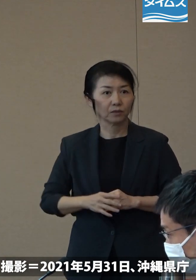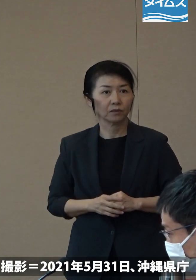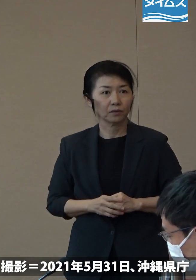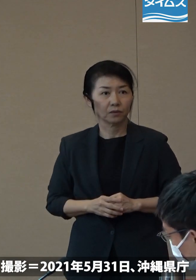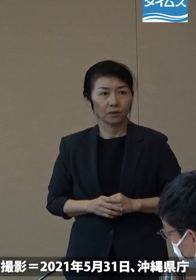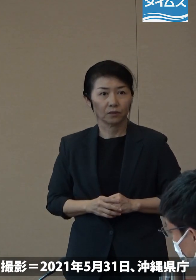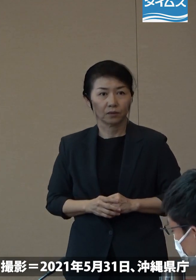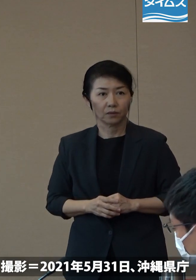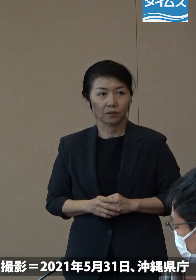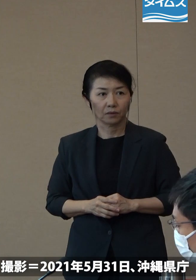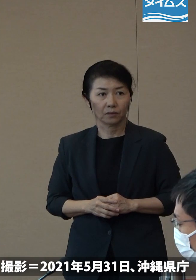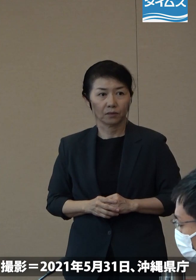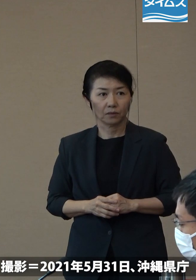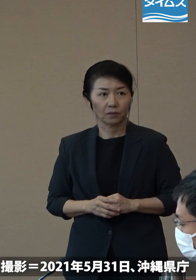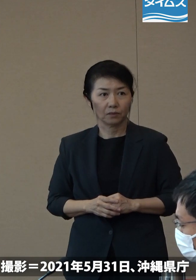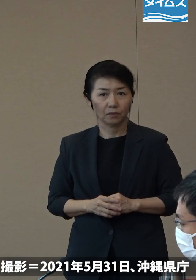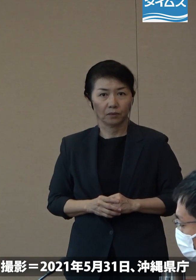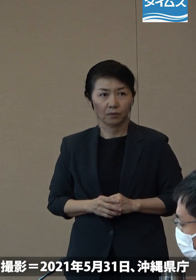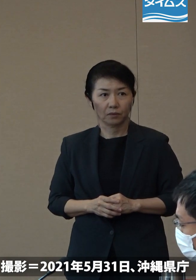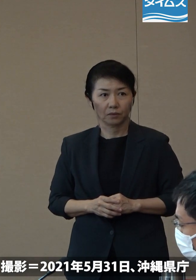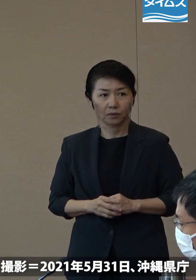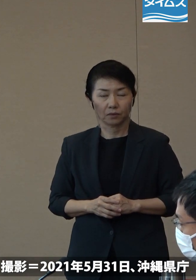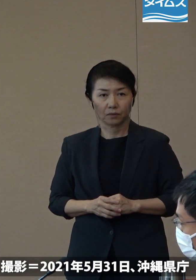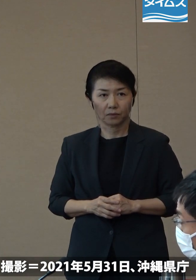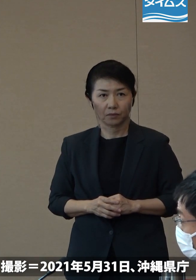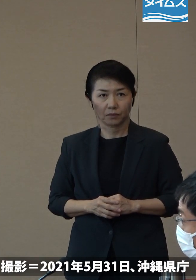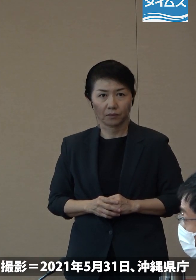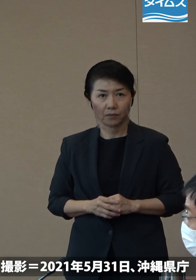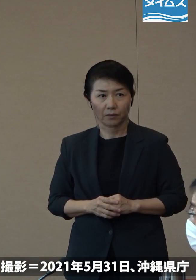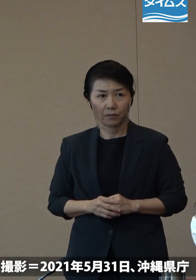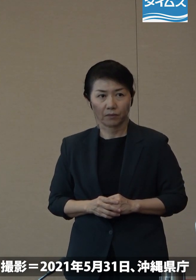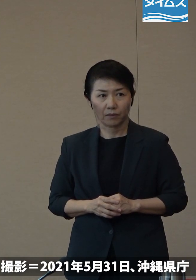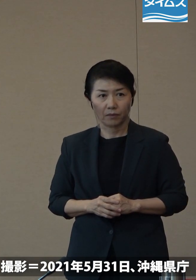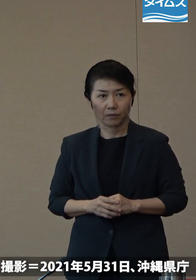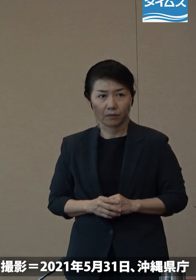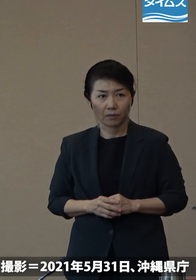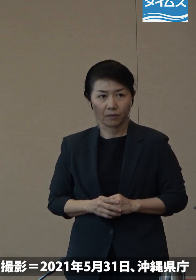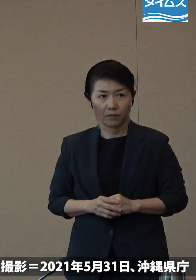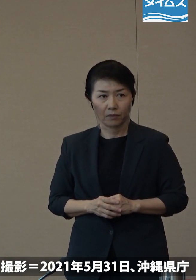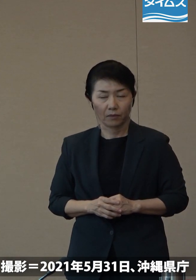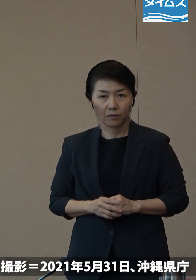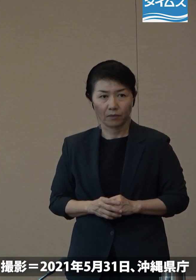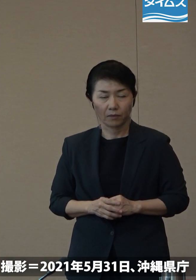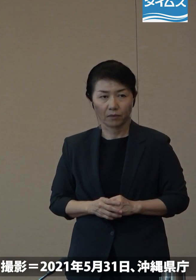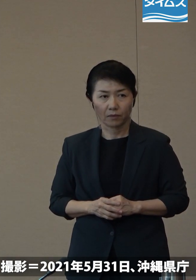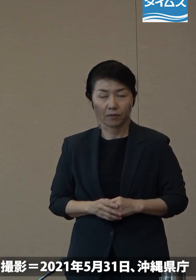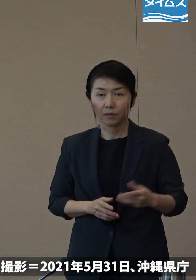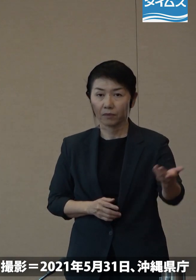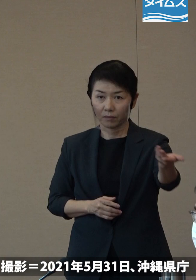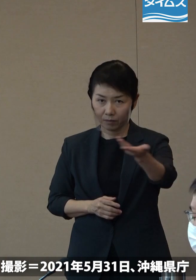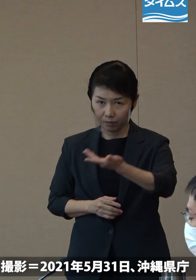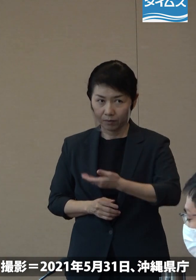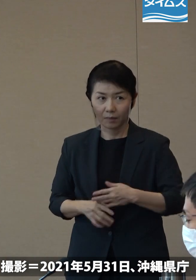そろそろお時間ですがよろしいでしょうか。はい、じゃあ最後にどうぞ。